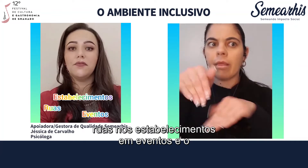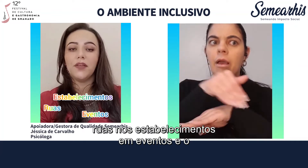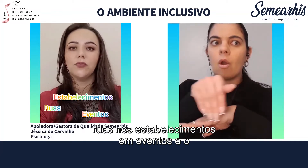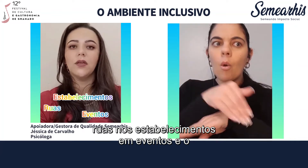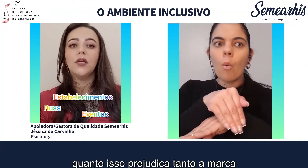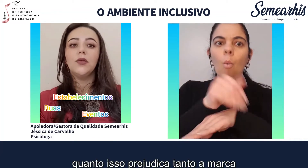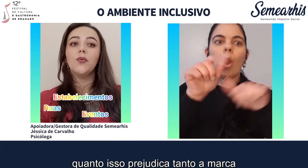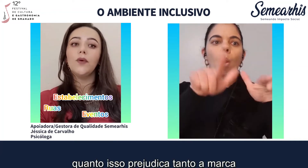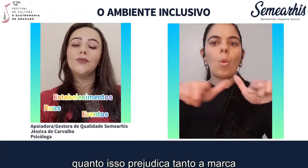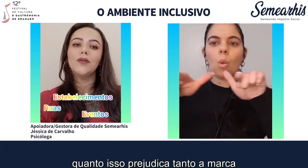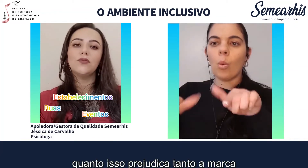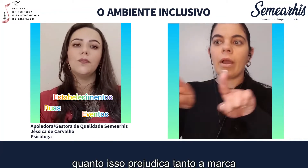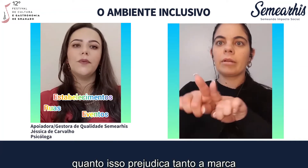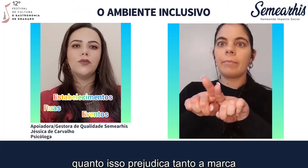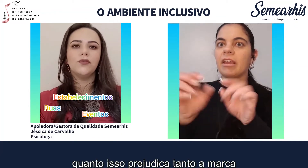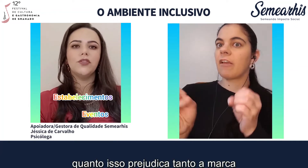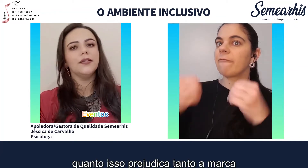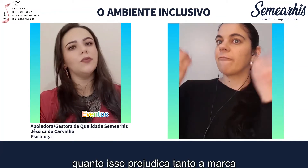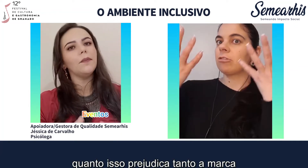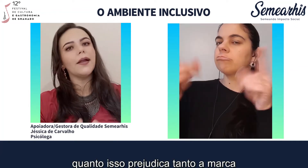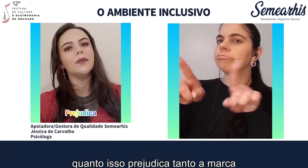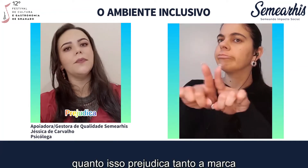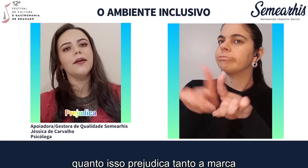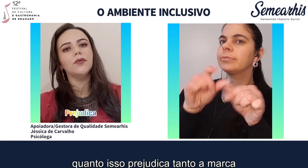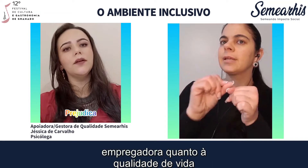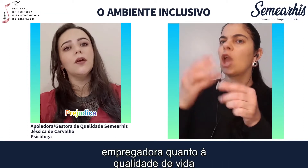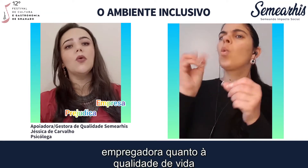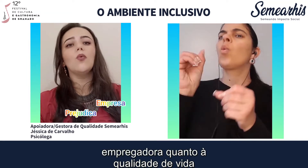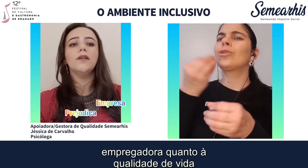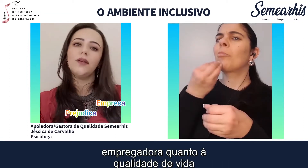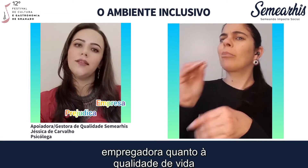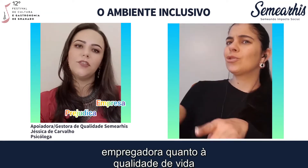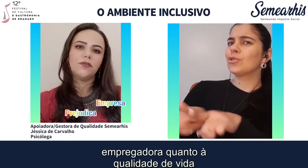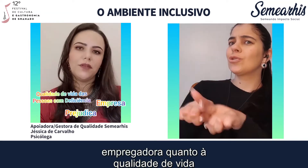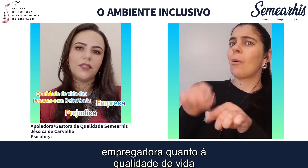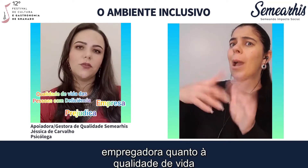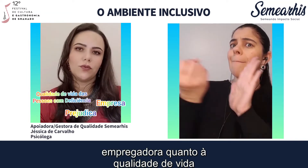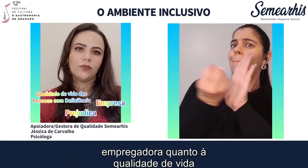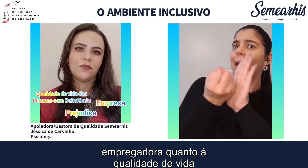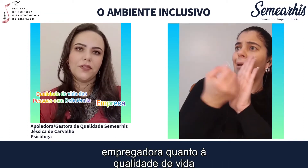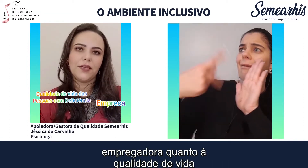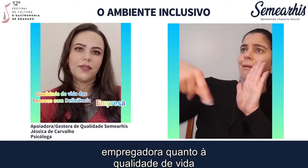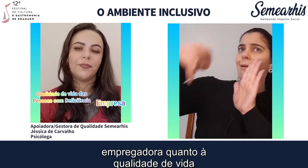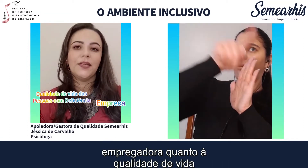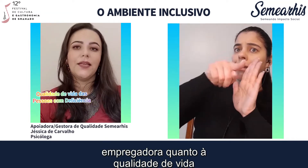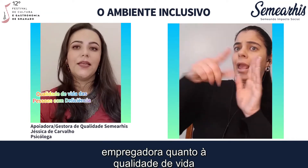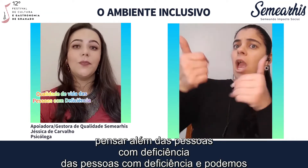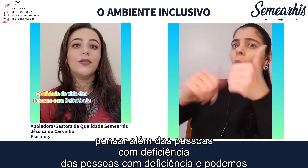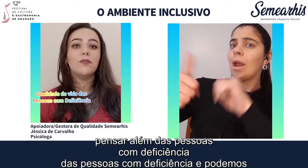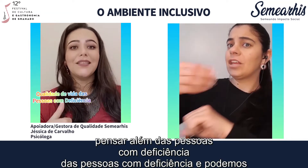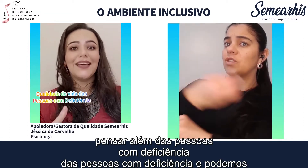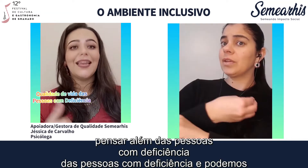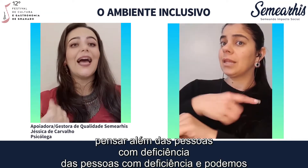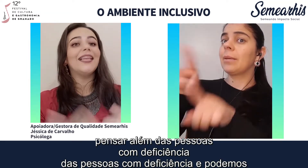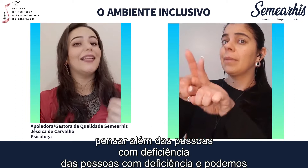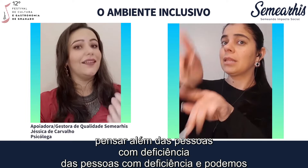em eventos, e o quanto isso prejudica tanto a marca empregadora quanto a qualidade de vida das pessoas com deficiência. E